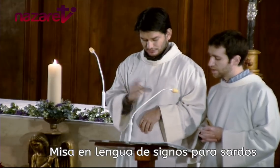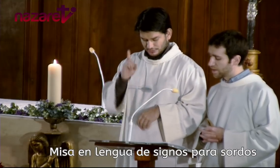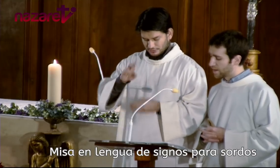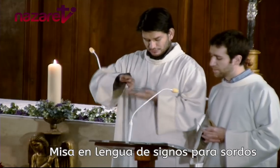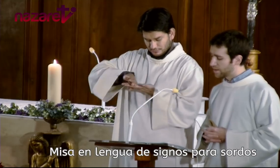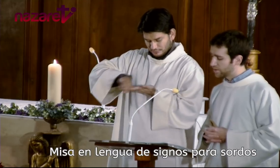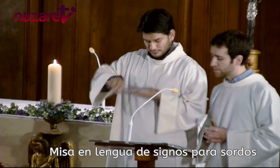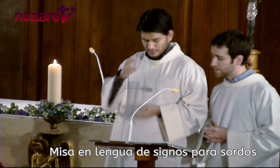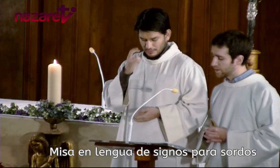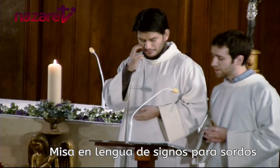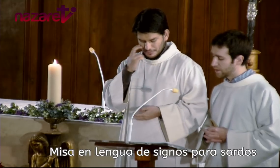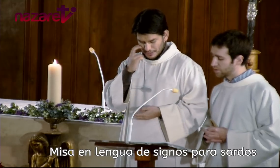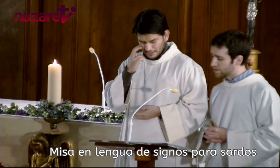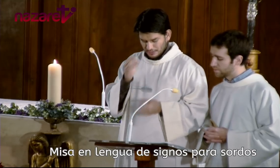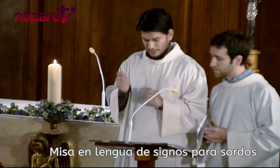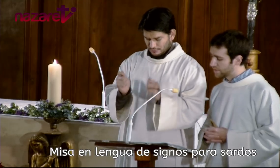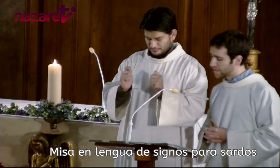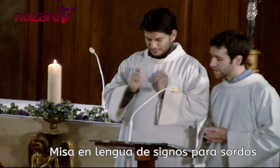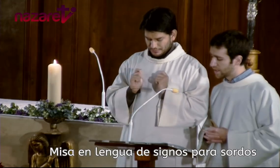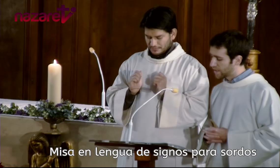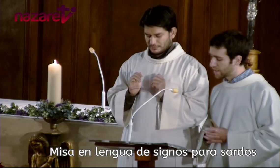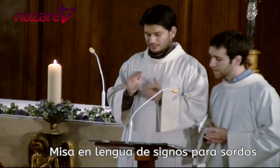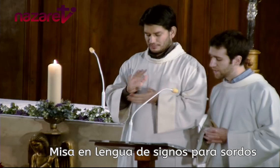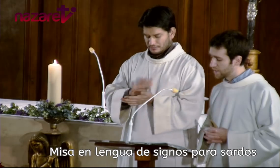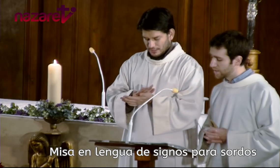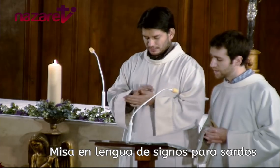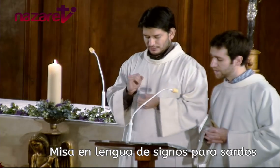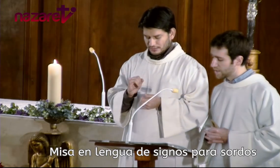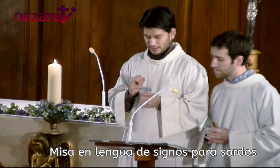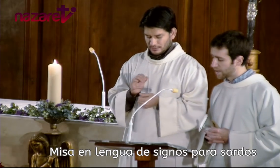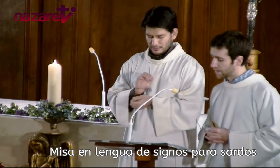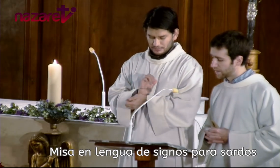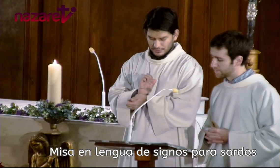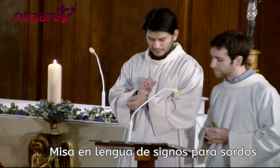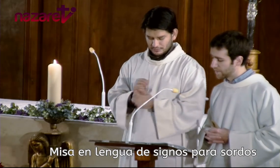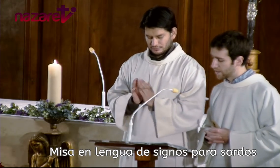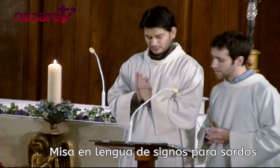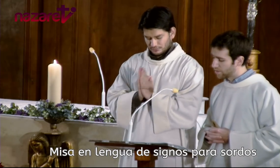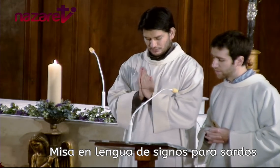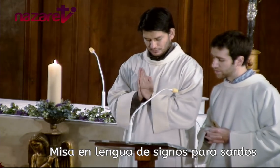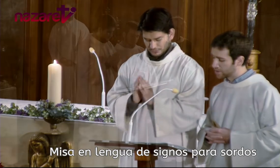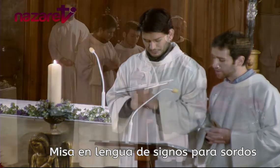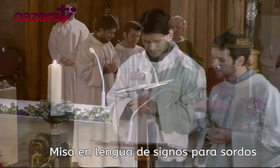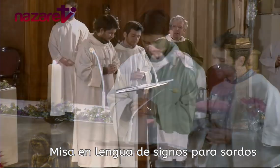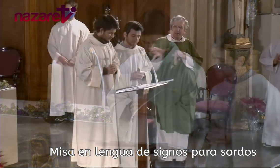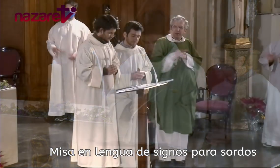del miedo y nos infunda serenidad y esperanza. Oremos. Que